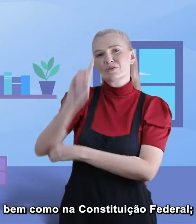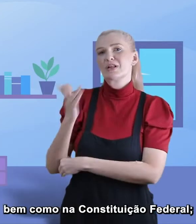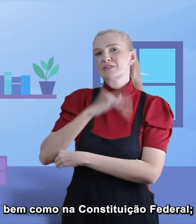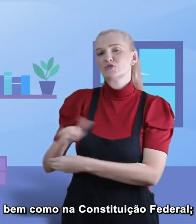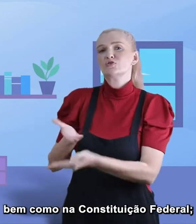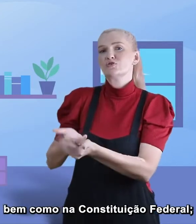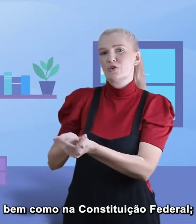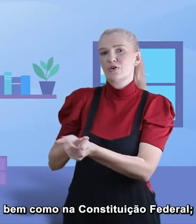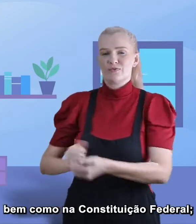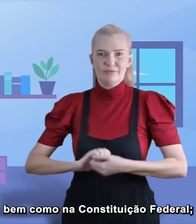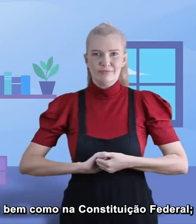Constituição Federal.